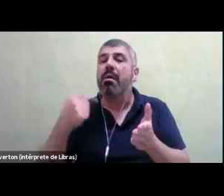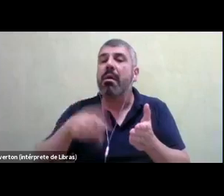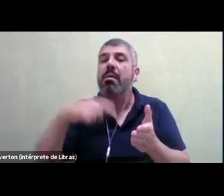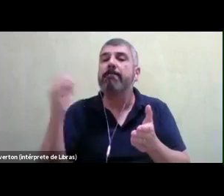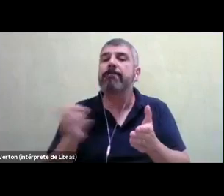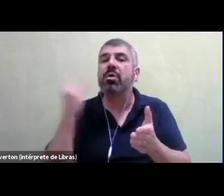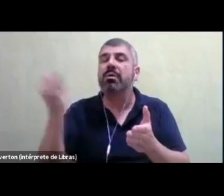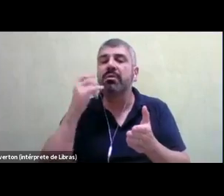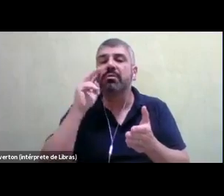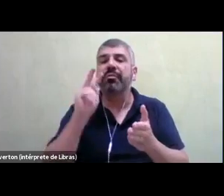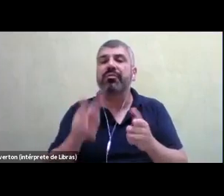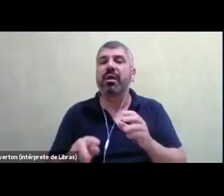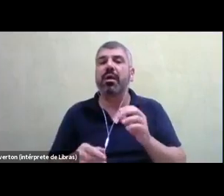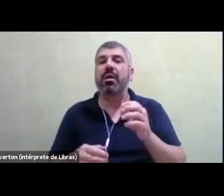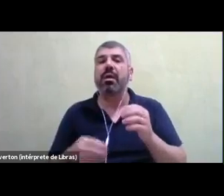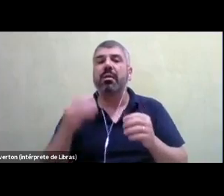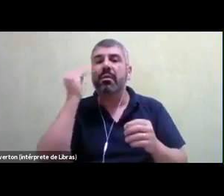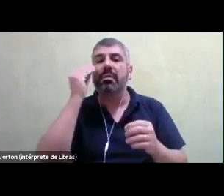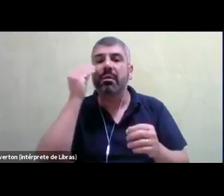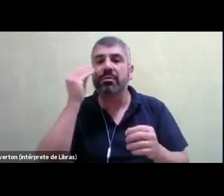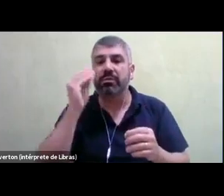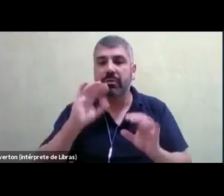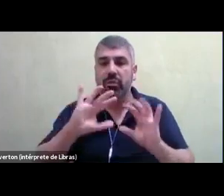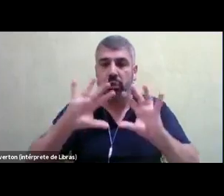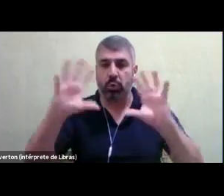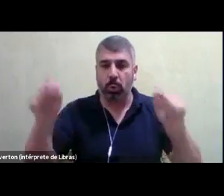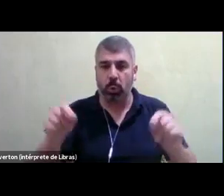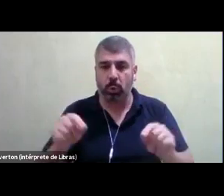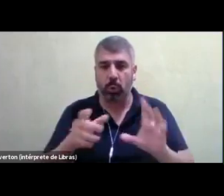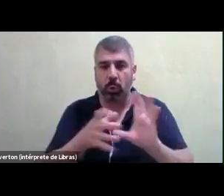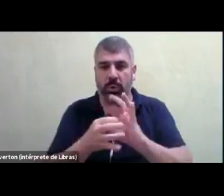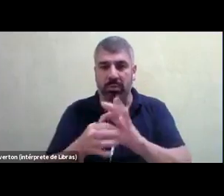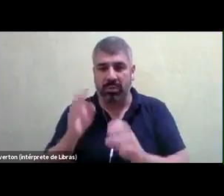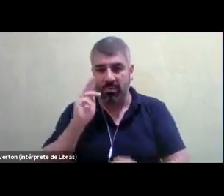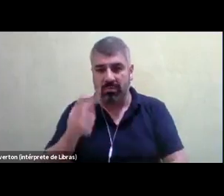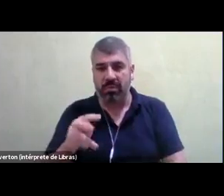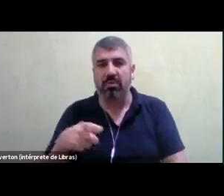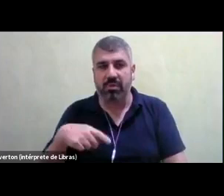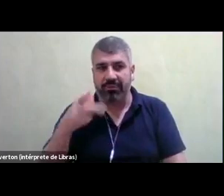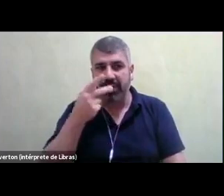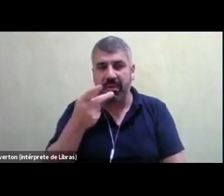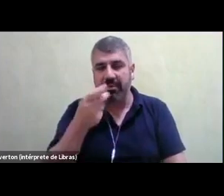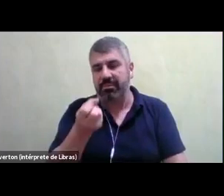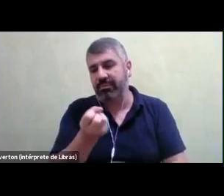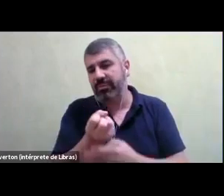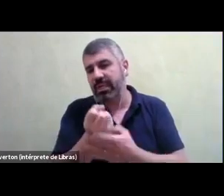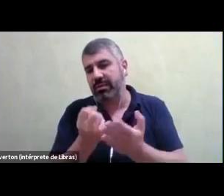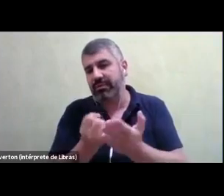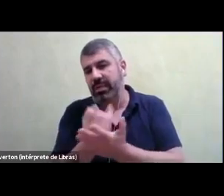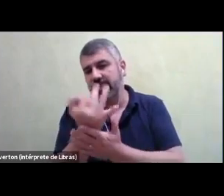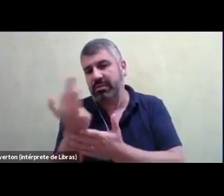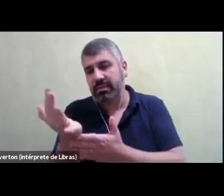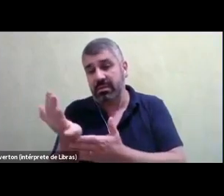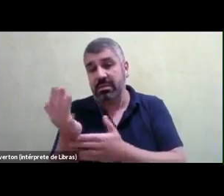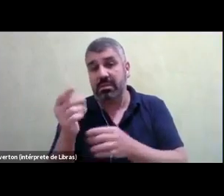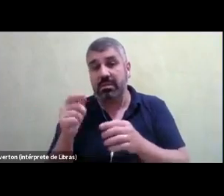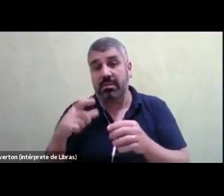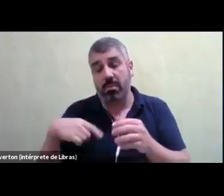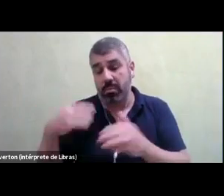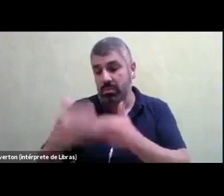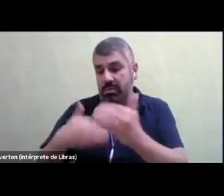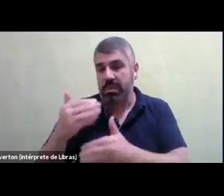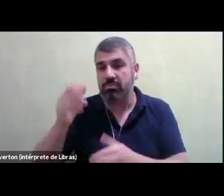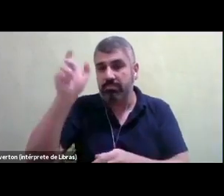de ver a tentativa de contemplar todos esses contextos, né? Como eu mencionei várias vezes. Então, esses processos de